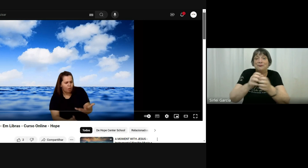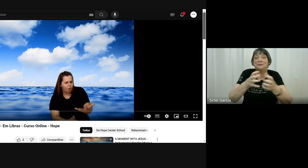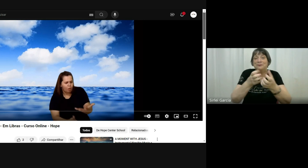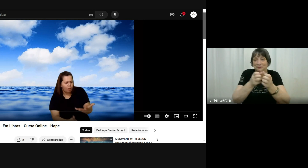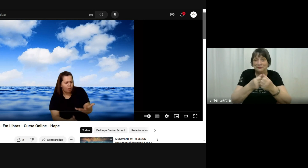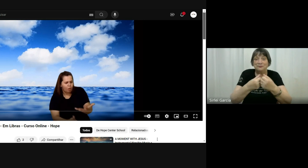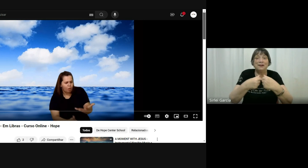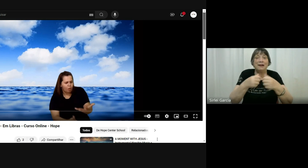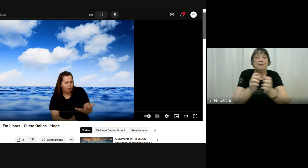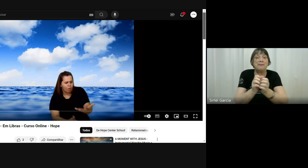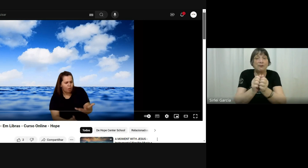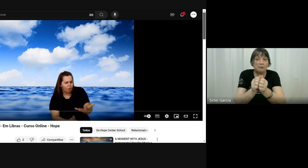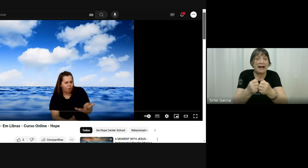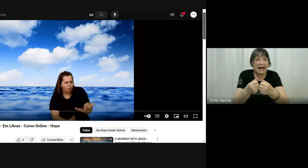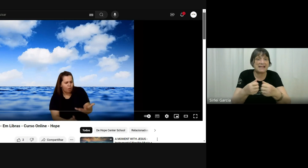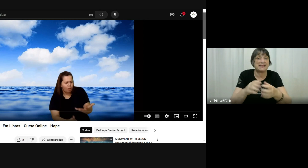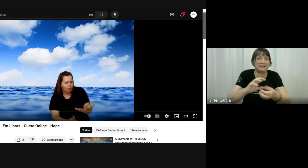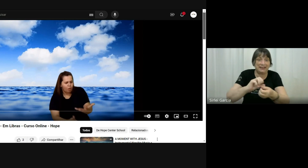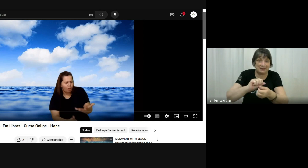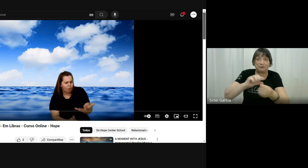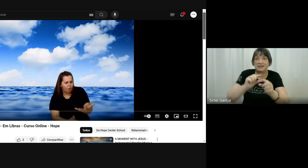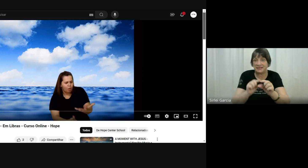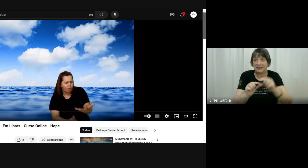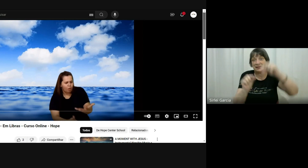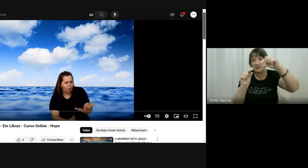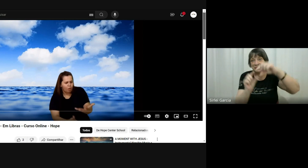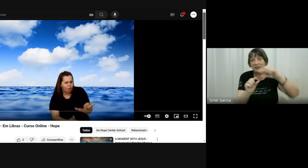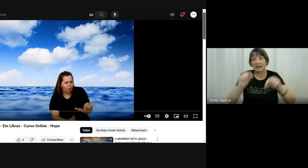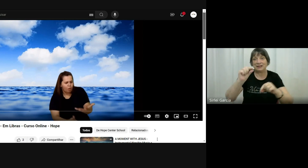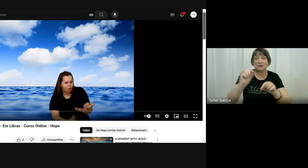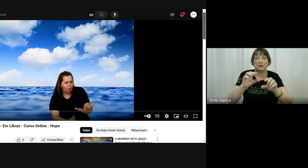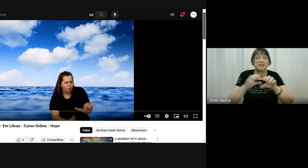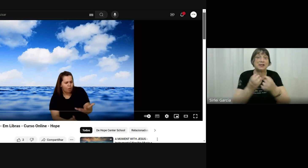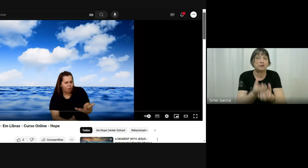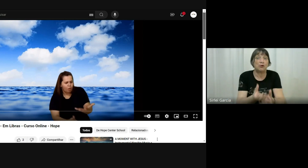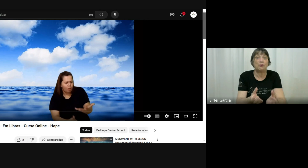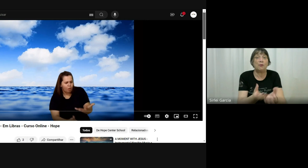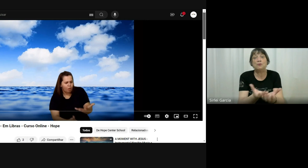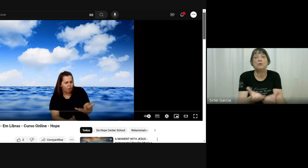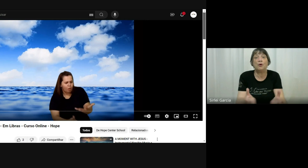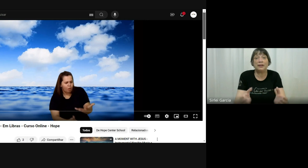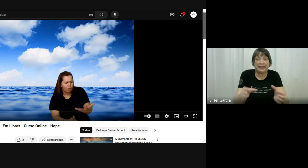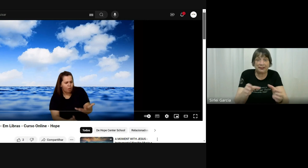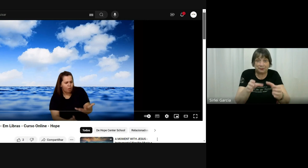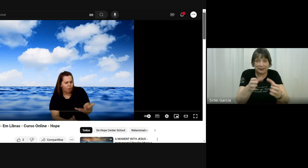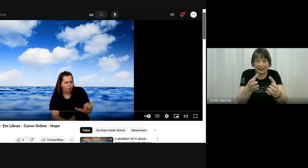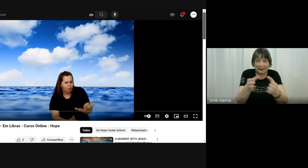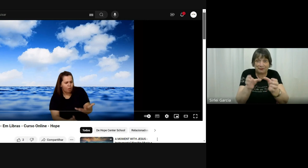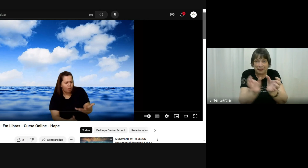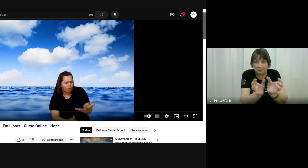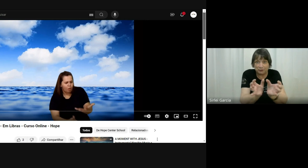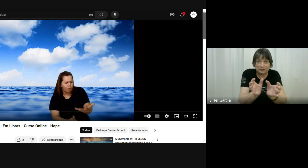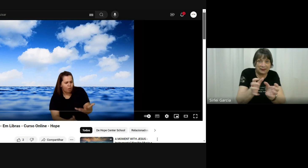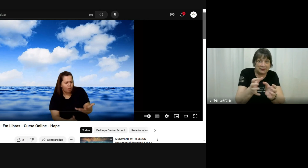com massa, né? De fazer aqueles aquelas coisinhas, ou como o oleiro, né?